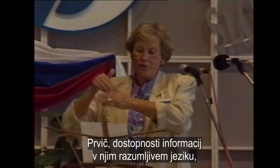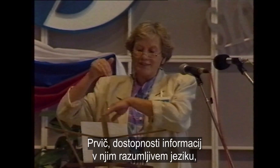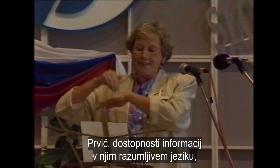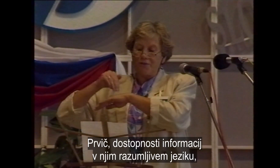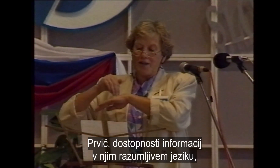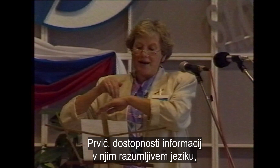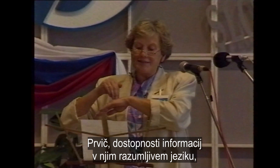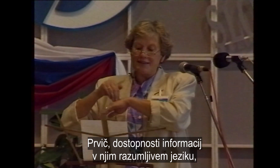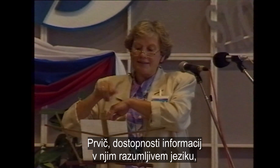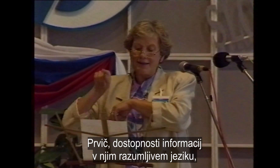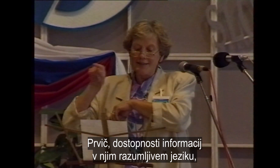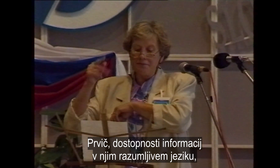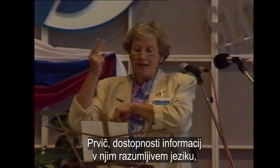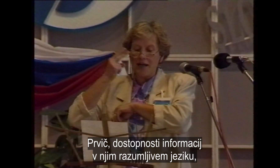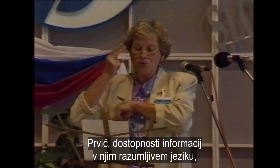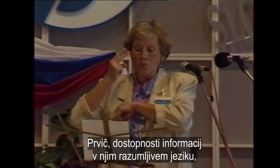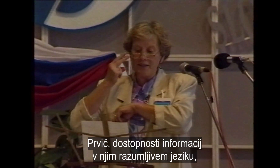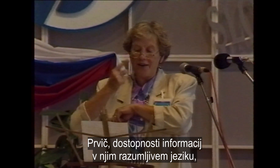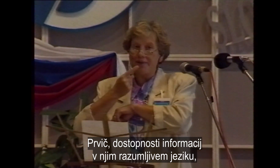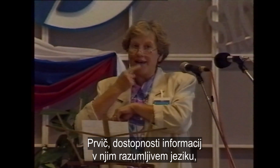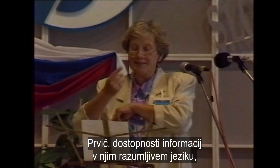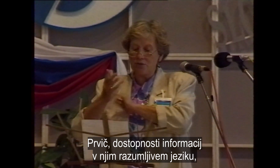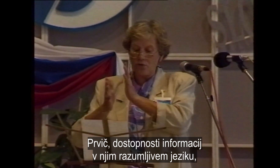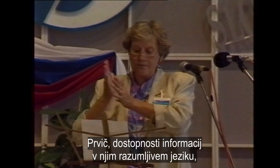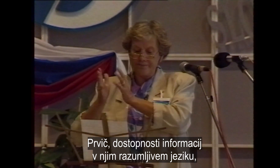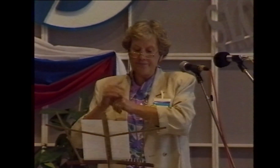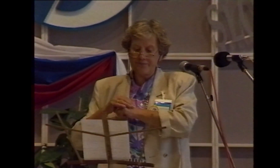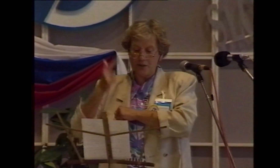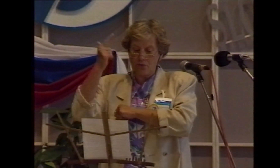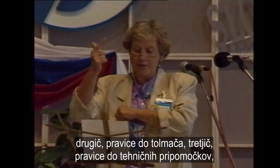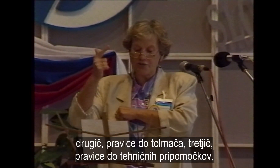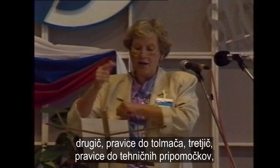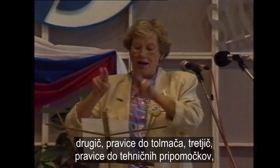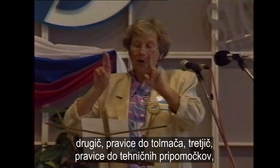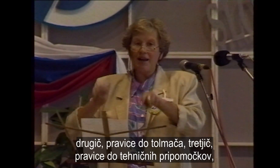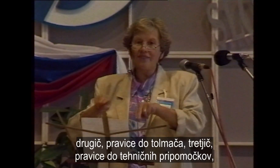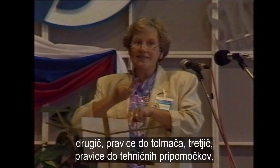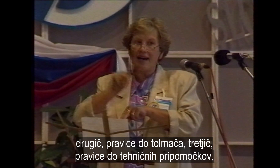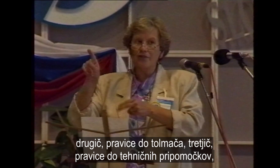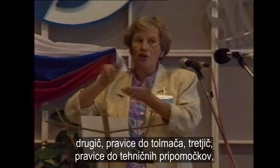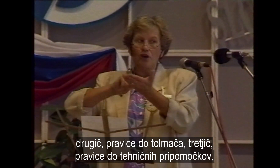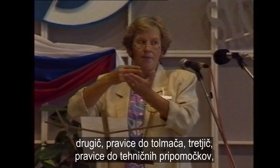dostupnost informacij razumljivim jezikom. Drugi, pravica do